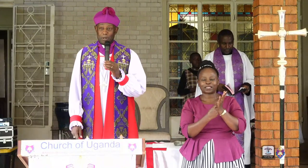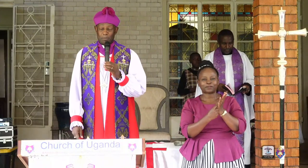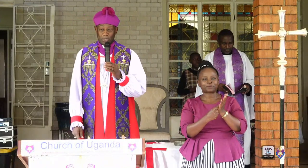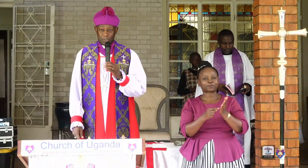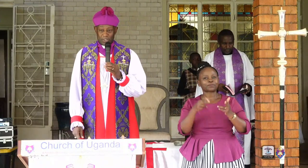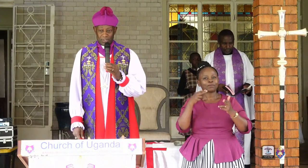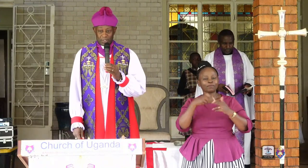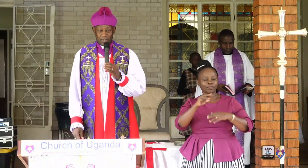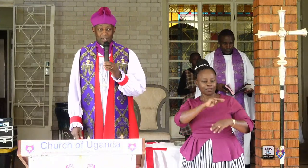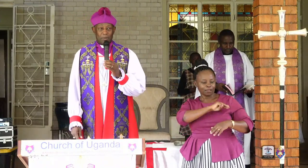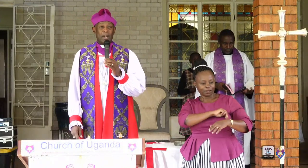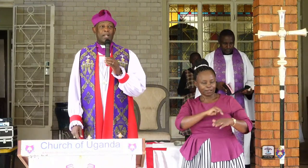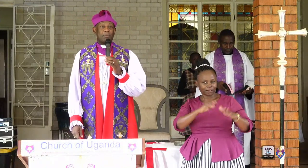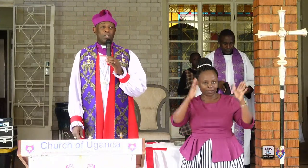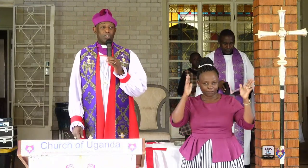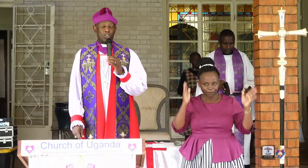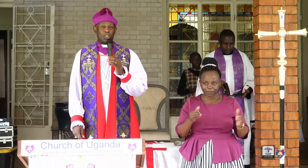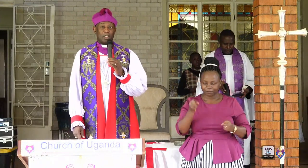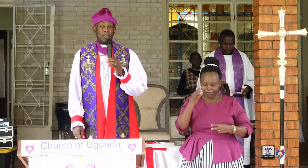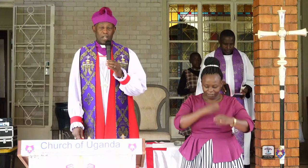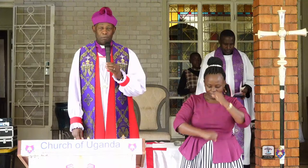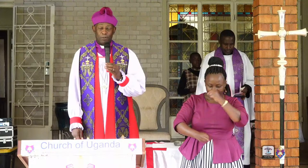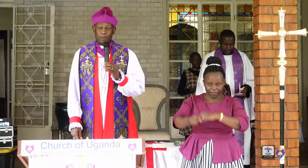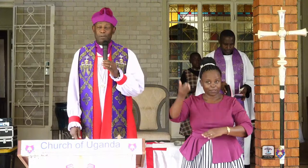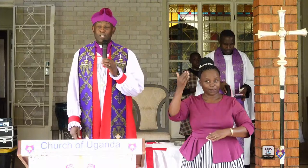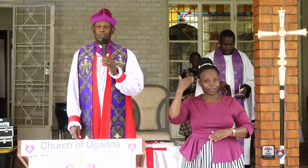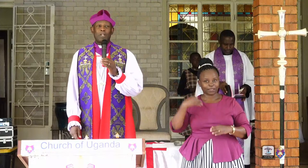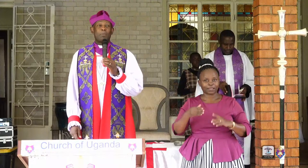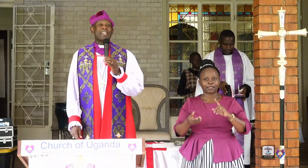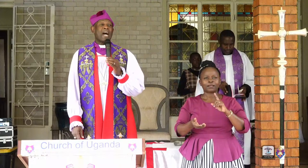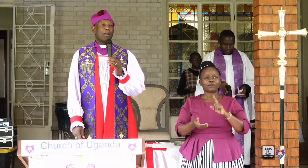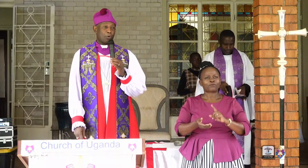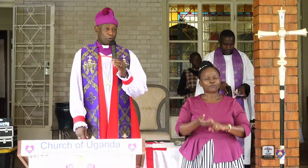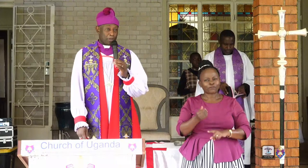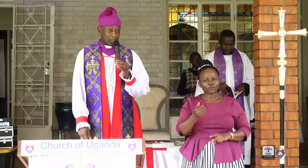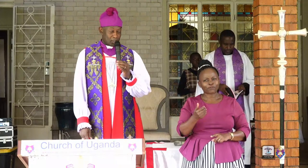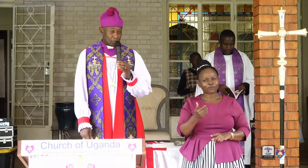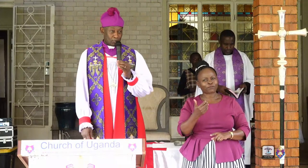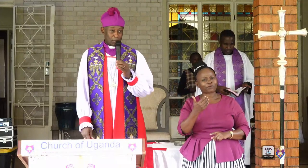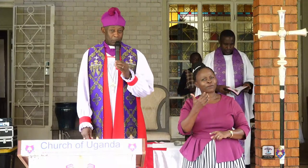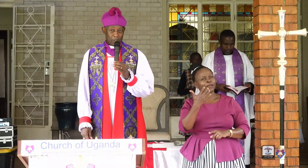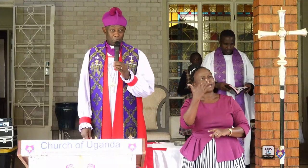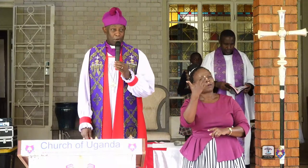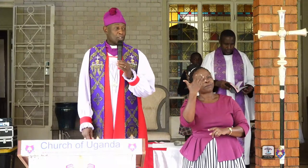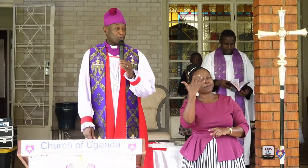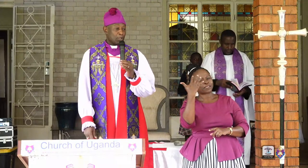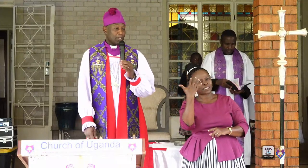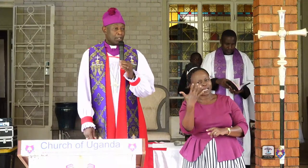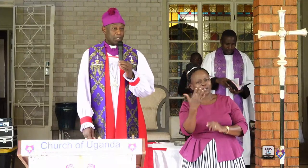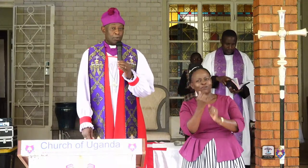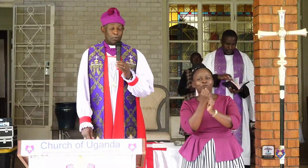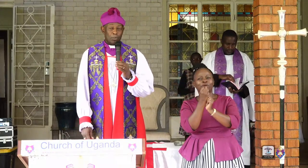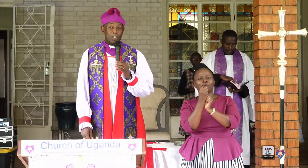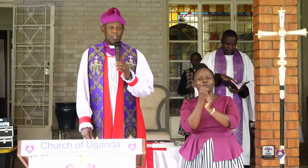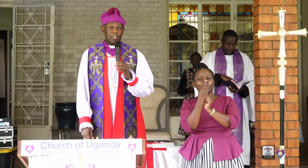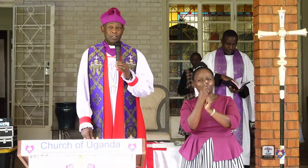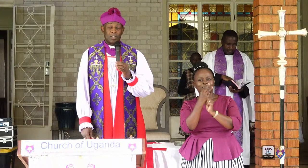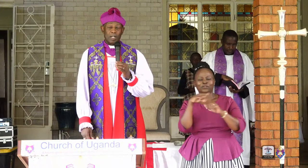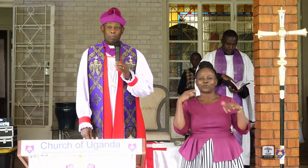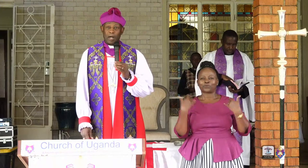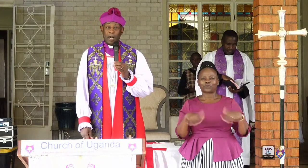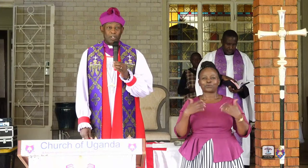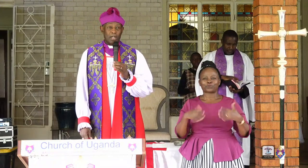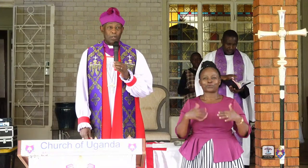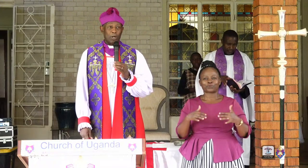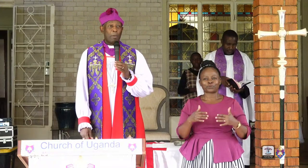lyasandikibwa abamissionary myaka mingi lyafunye first grade 513 first grade uliriza